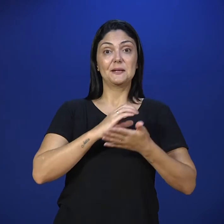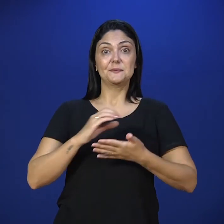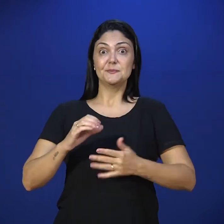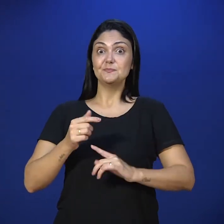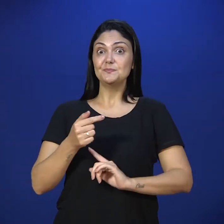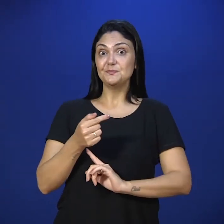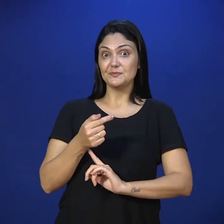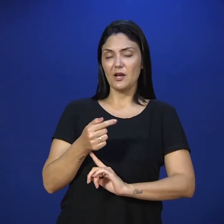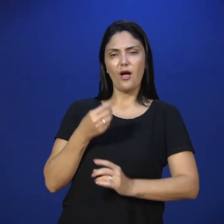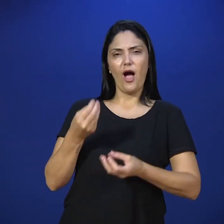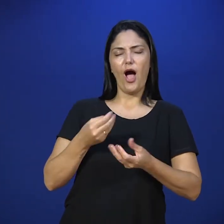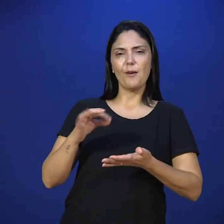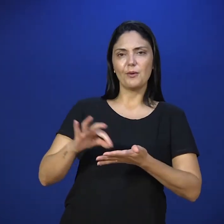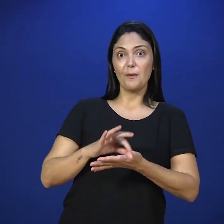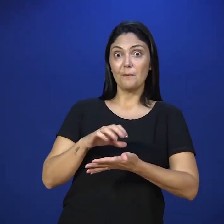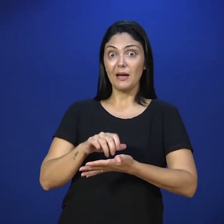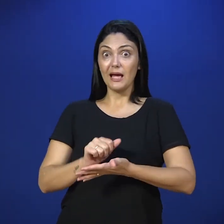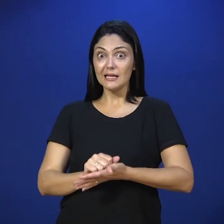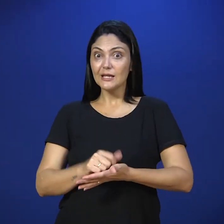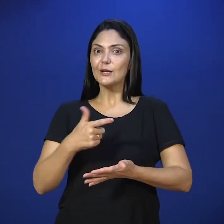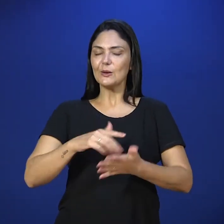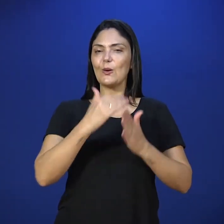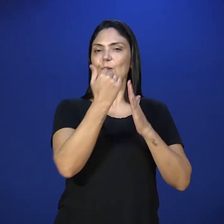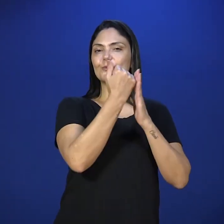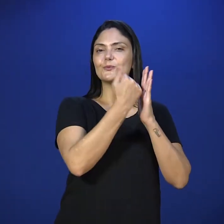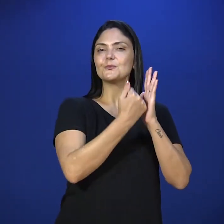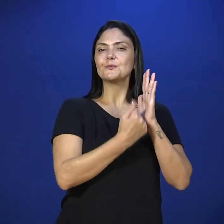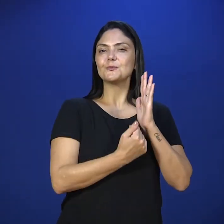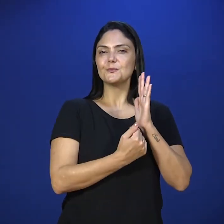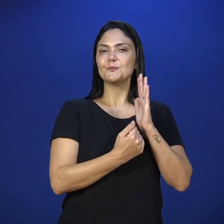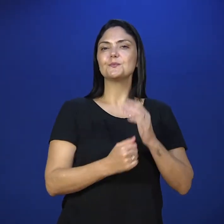7. Da matrícula e reclassificação.